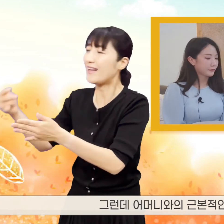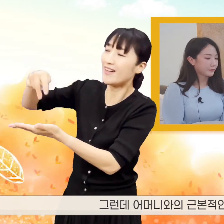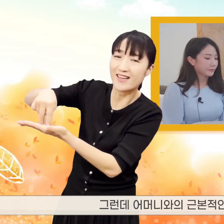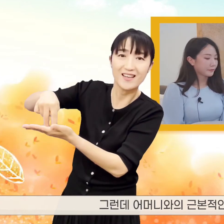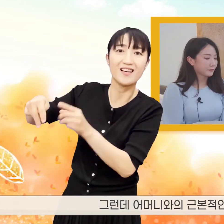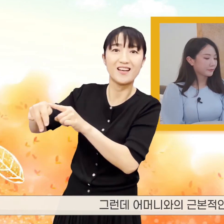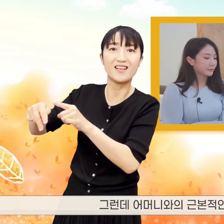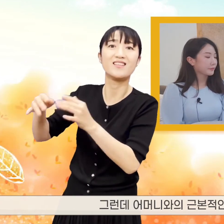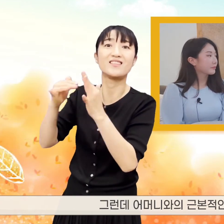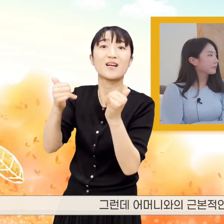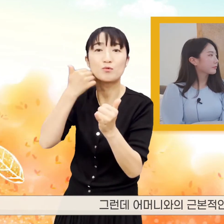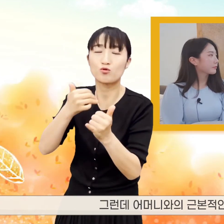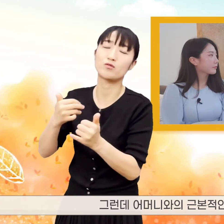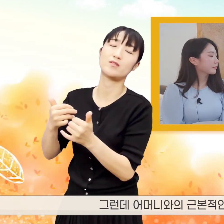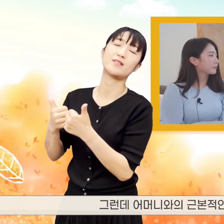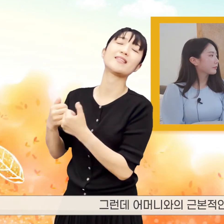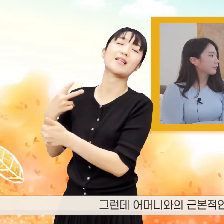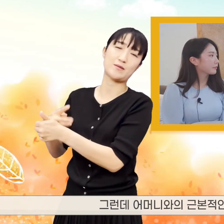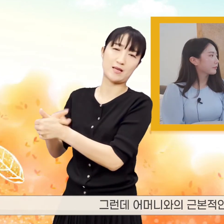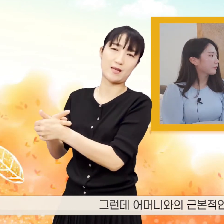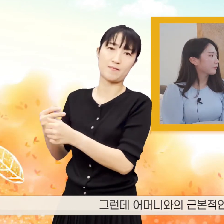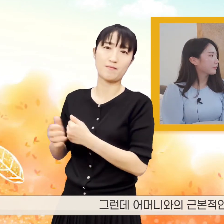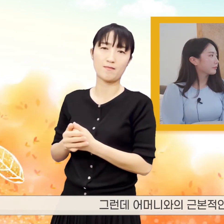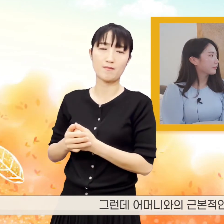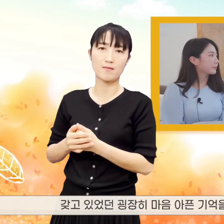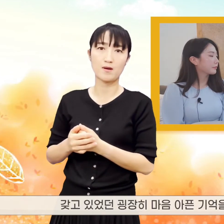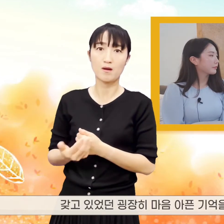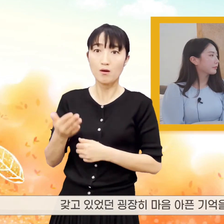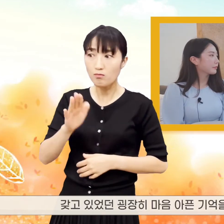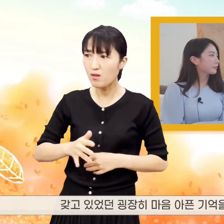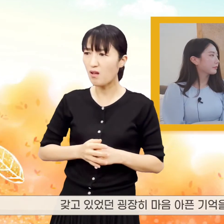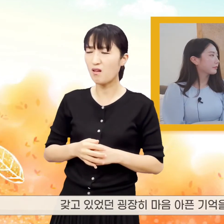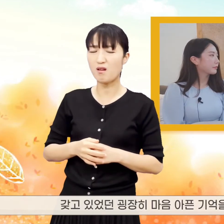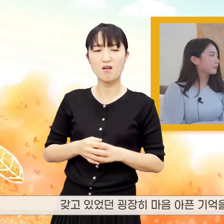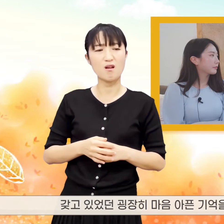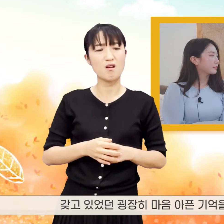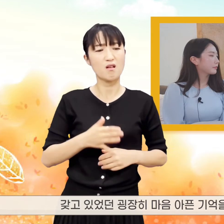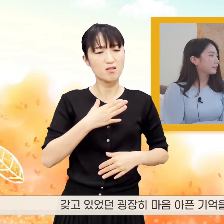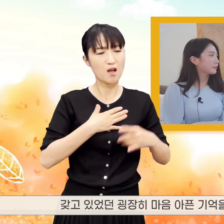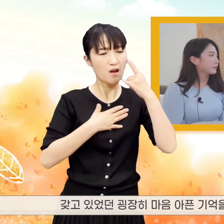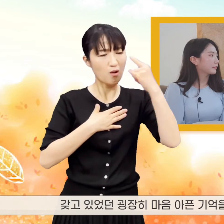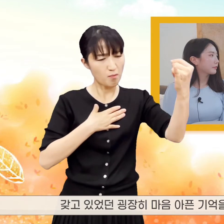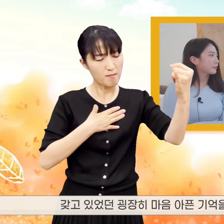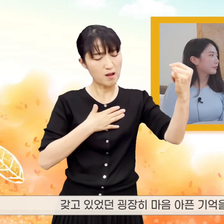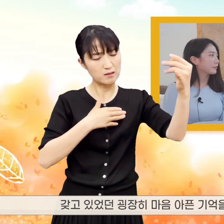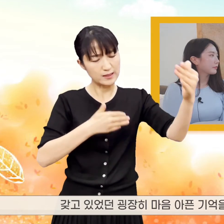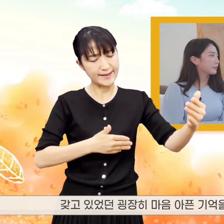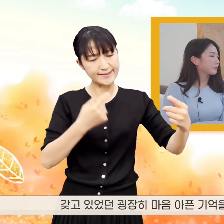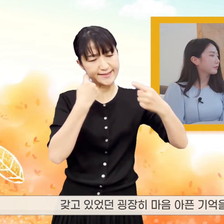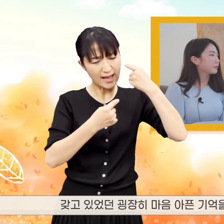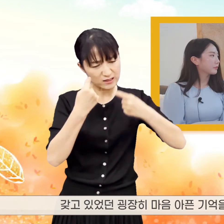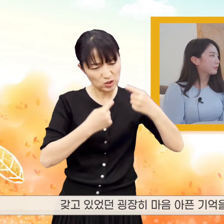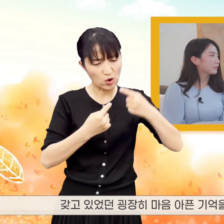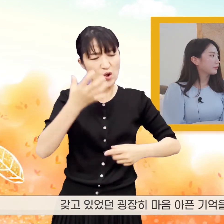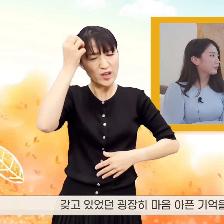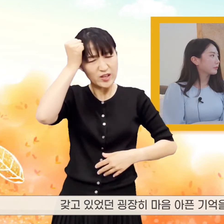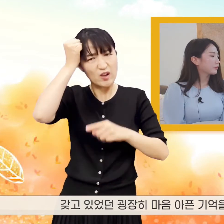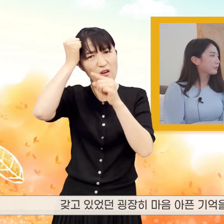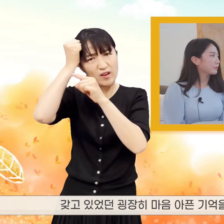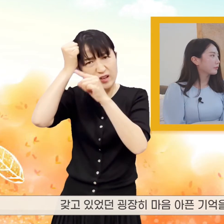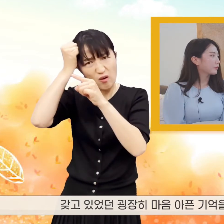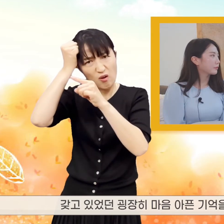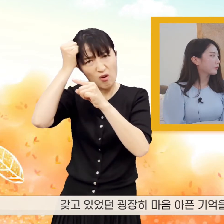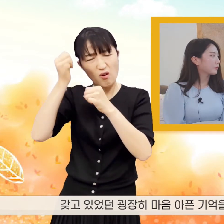그런데 어머니와의 그 근본적인 상처들, 갖고 있었던 굉장히 마음 아픈 기억들, 이런